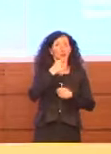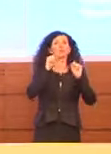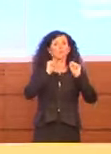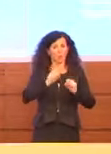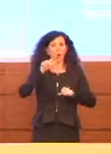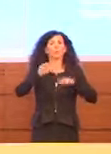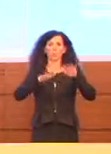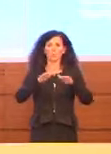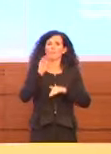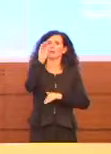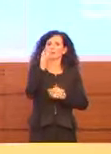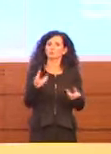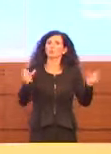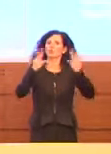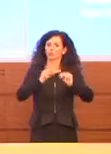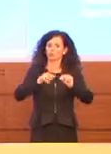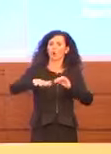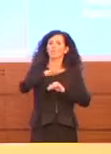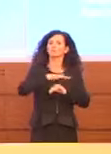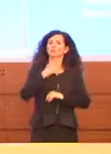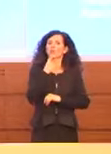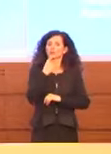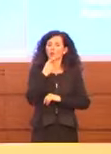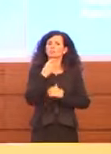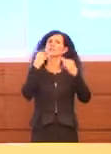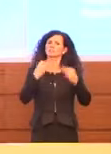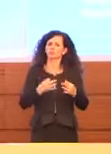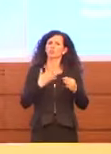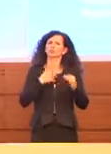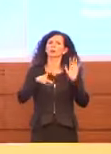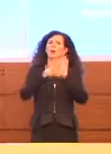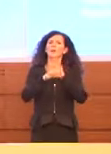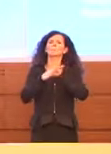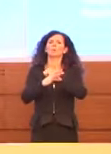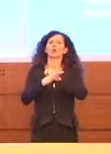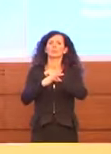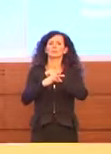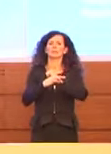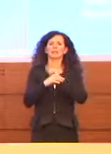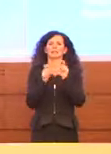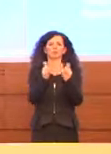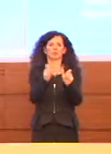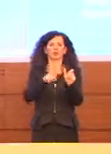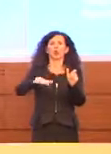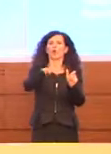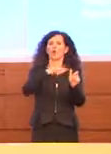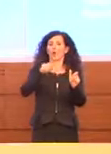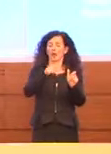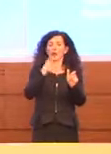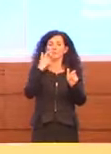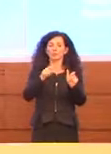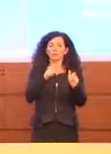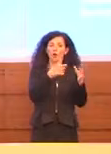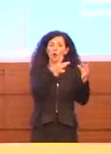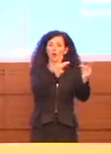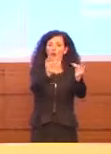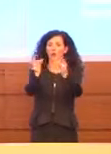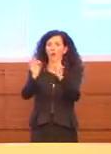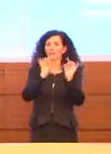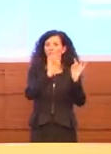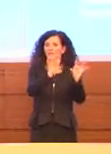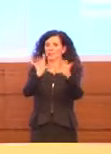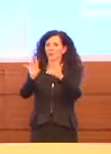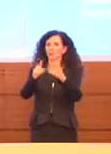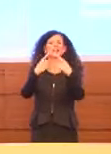degli provvedimenti locali perché lì la epidemiologia del virus della circolazione è